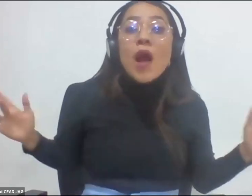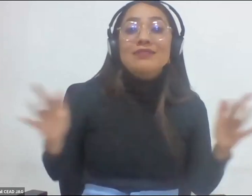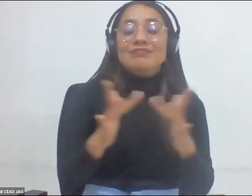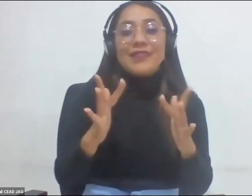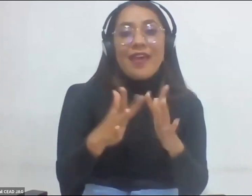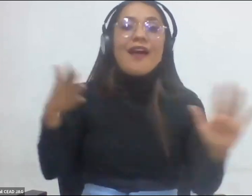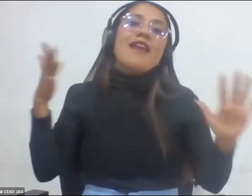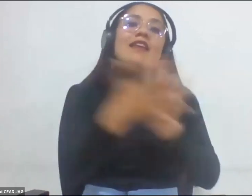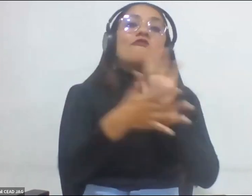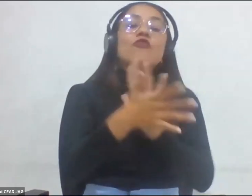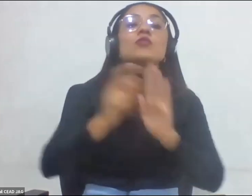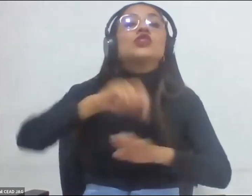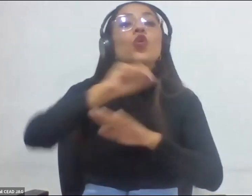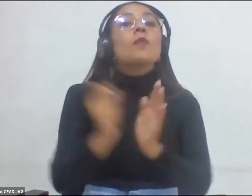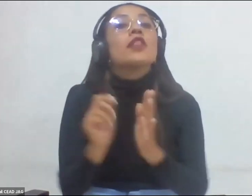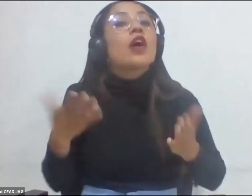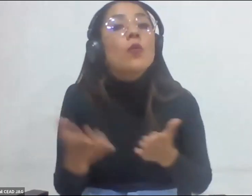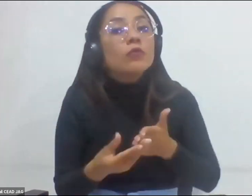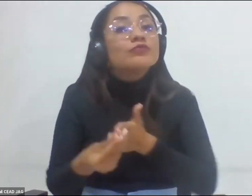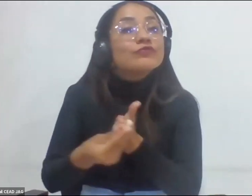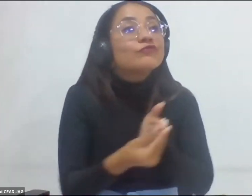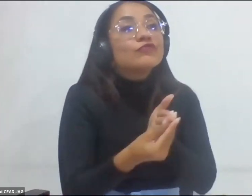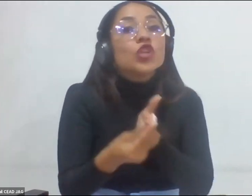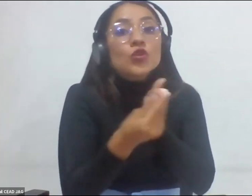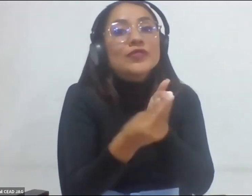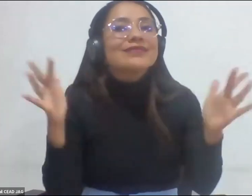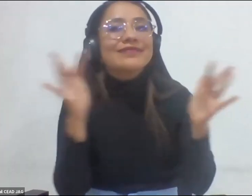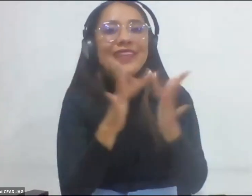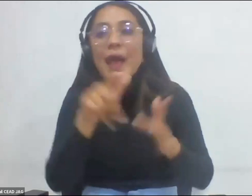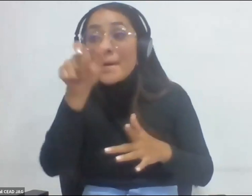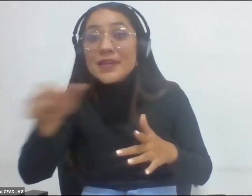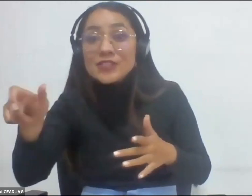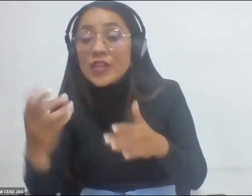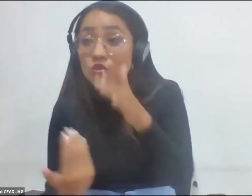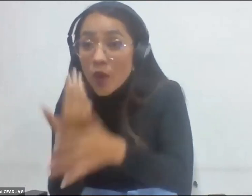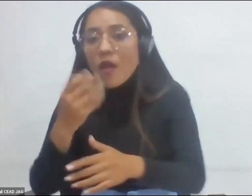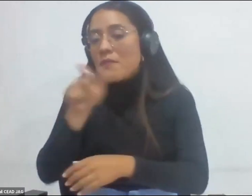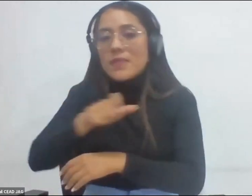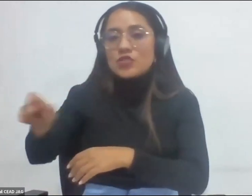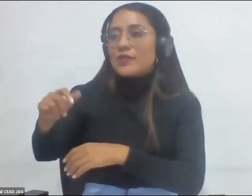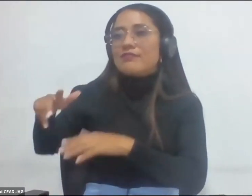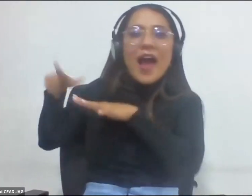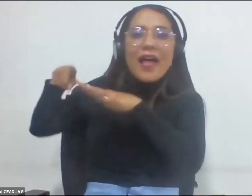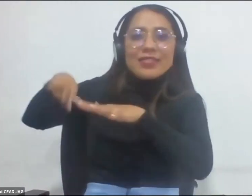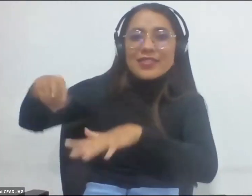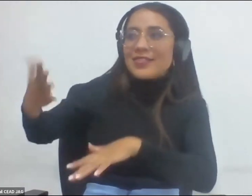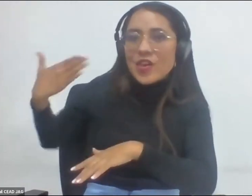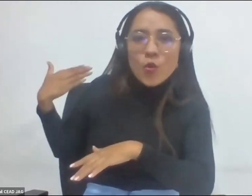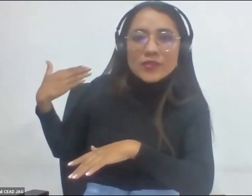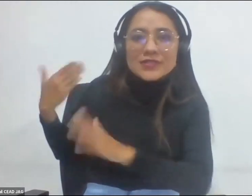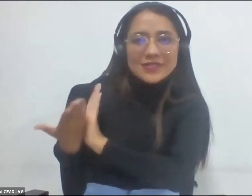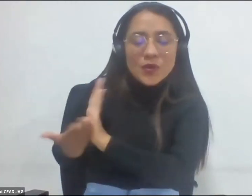Cuál es la ruta a seguir por parte de los potenciales beneficiarios nuevos antiguos para Acceder al beneficio entonces